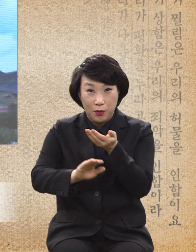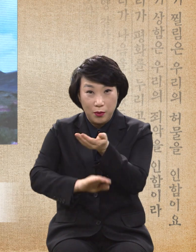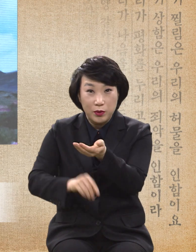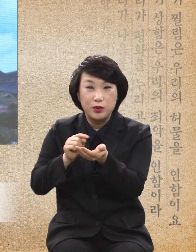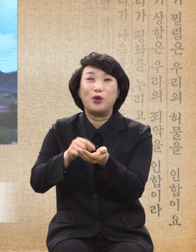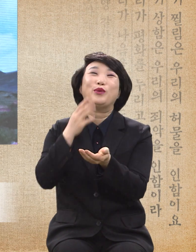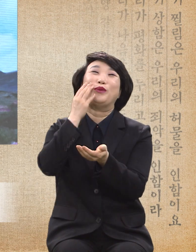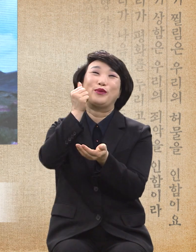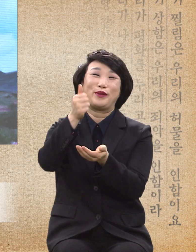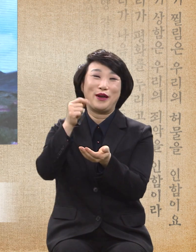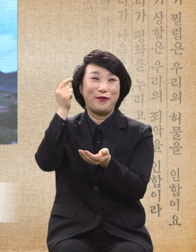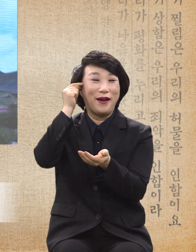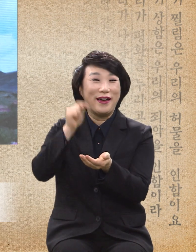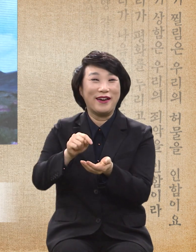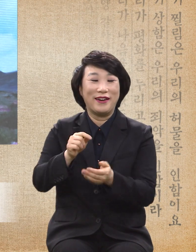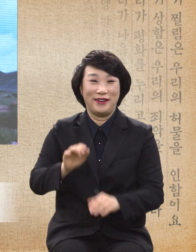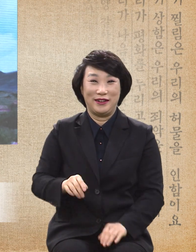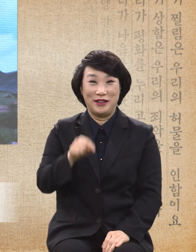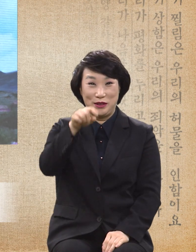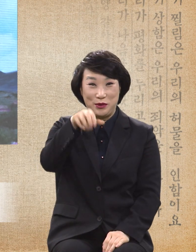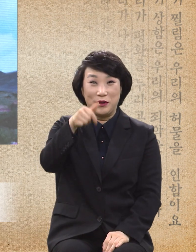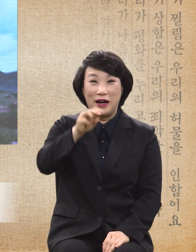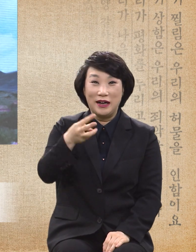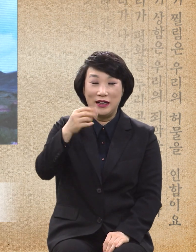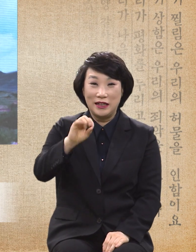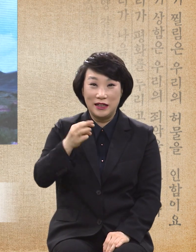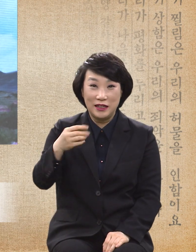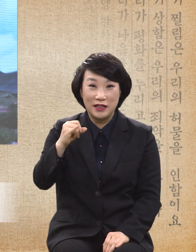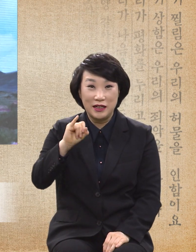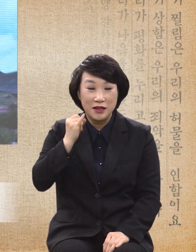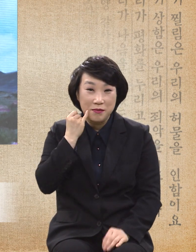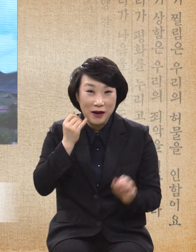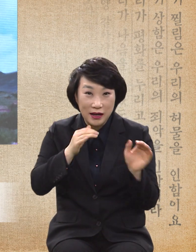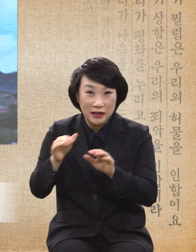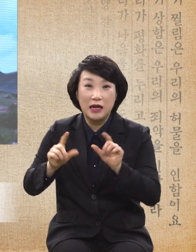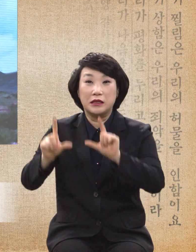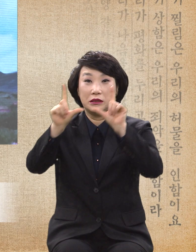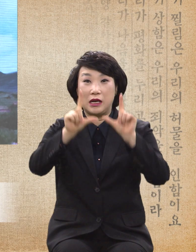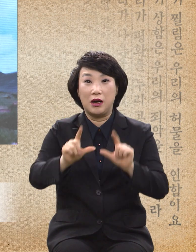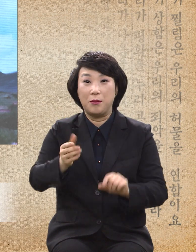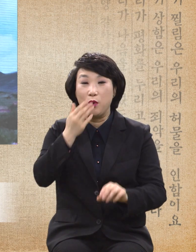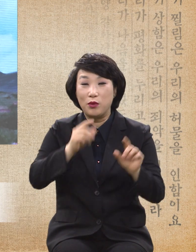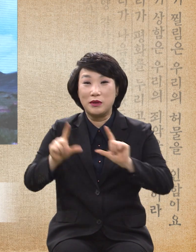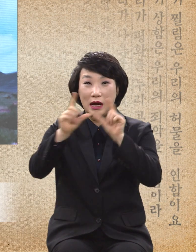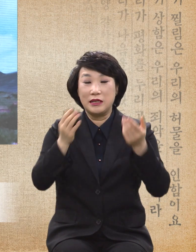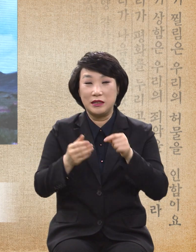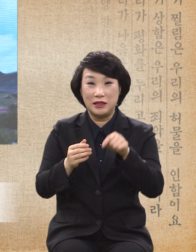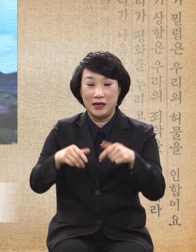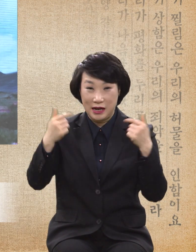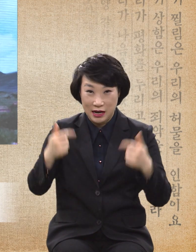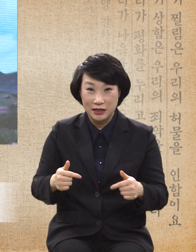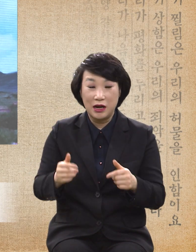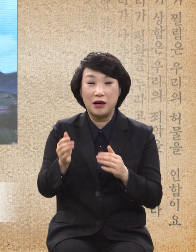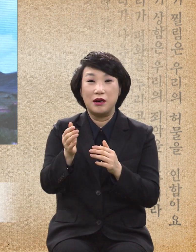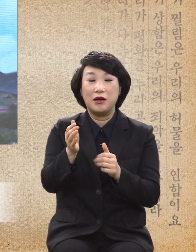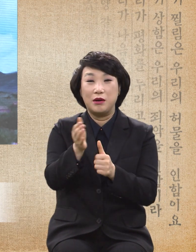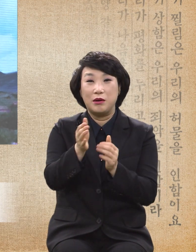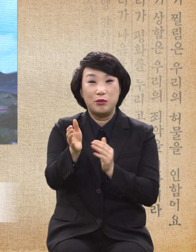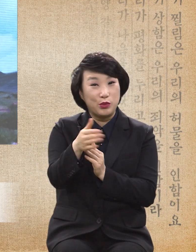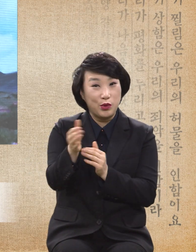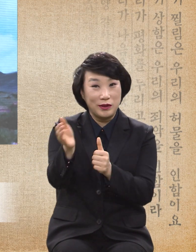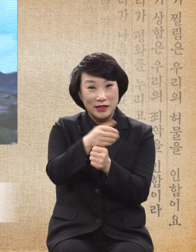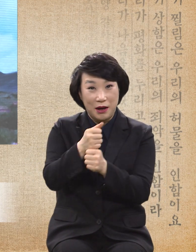왜? 그들은 갈릴리 바다에서 살았고 생계를 유지했고 고기 잡아서